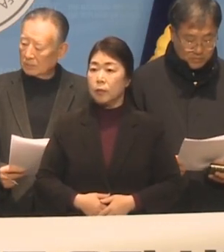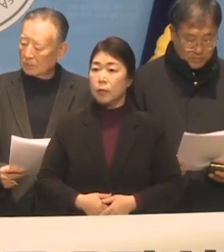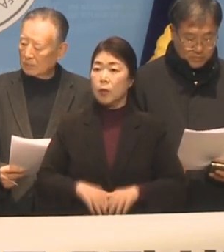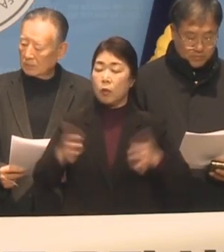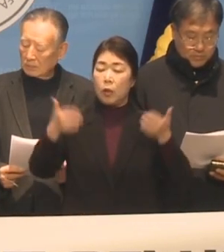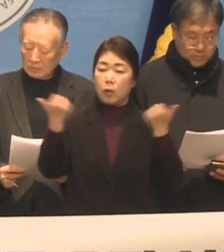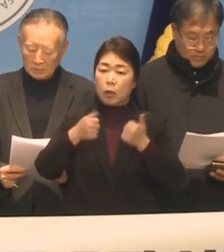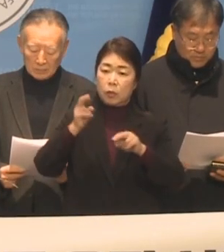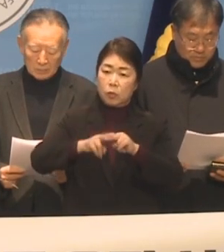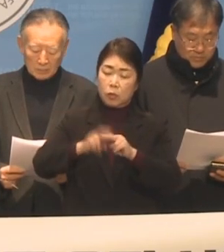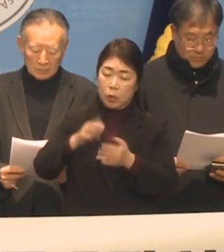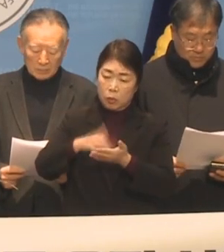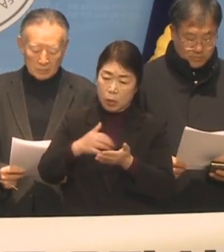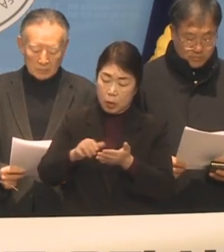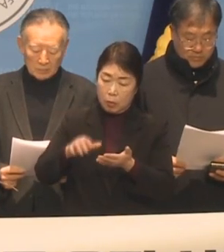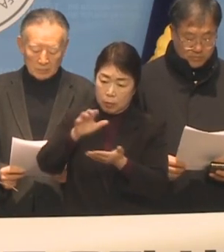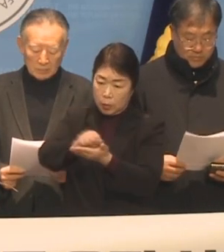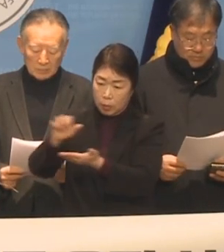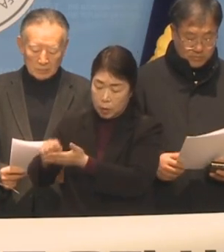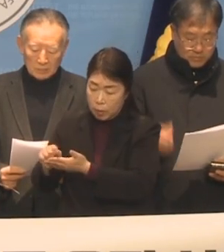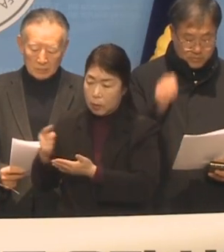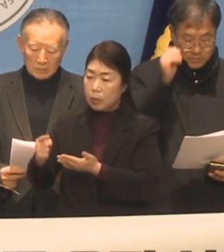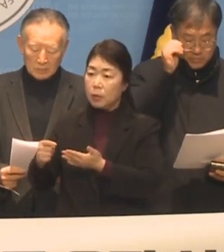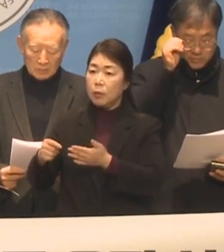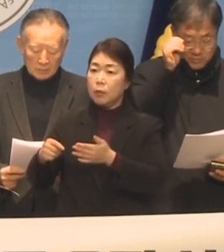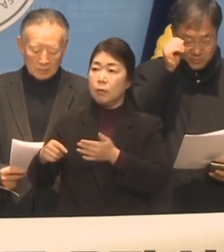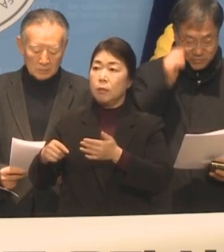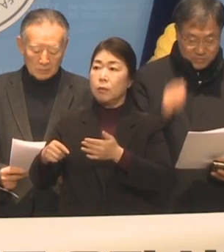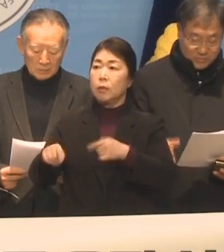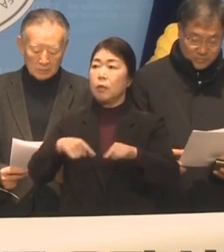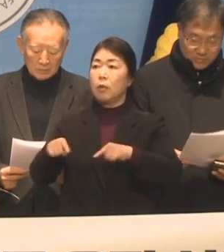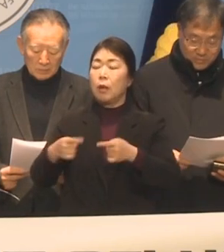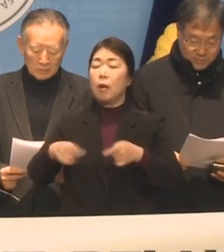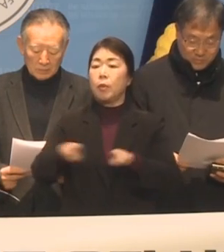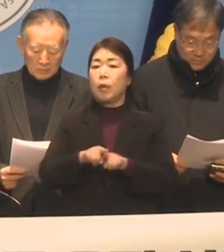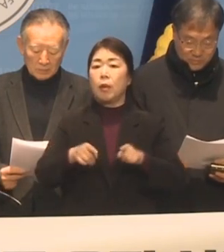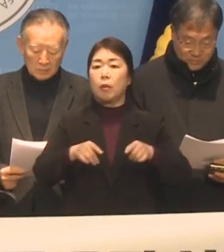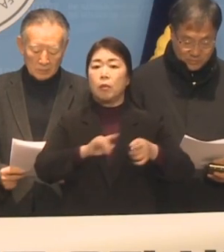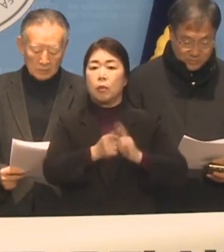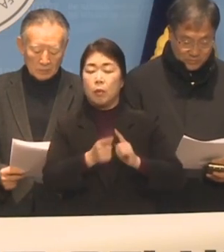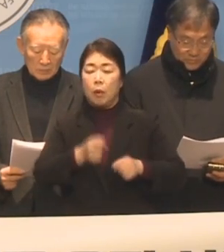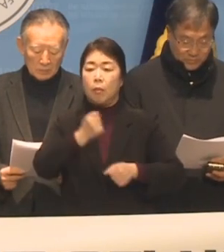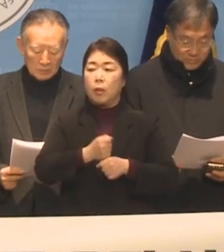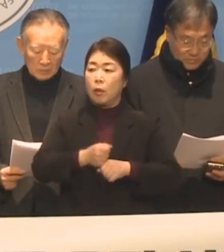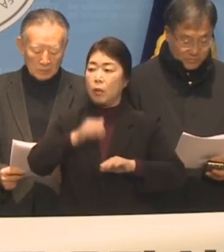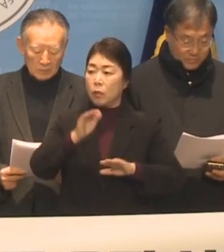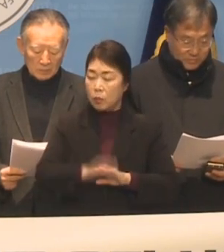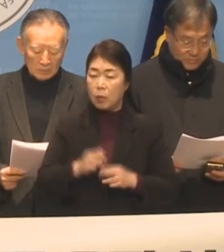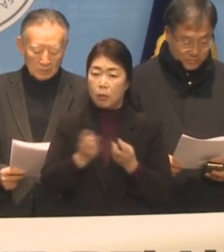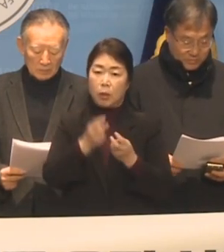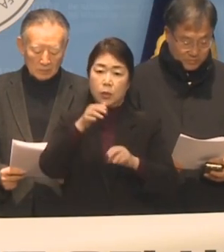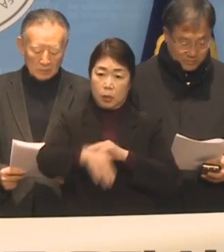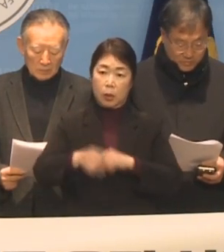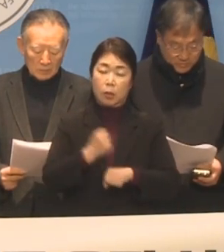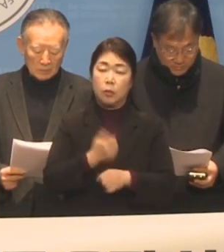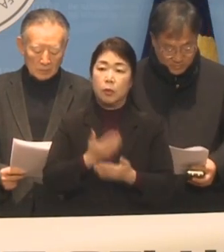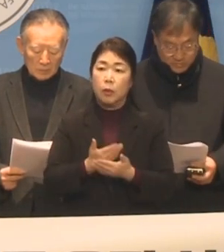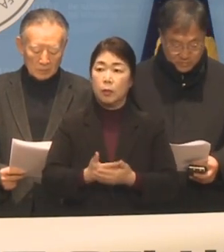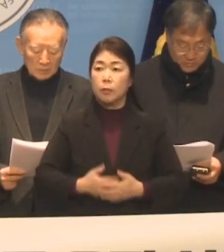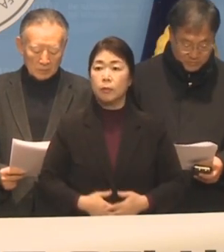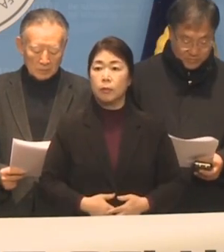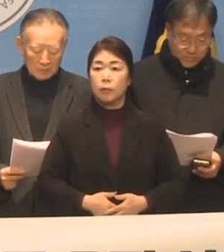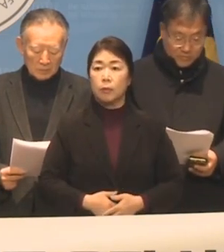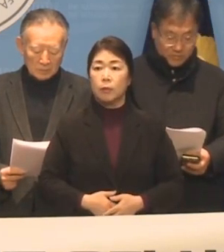의석수를 분점하는 비례연합 정당을 함께 건설하는 방식으로 추진되어야 한다.